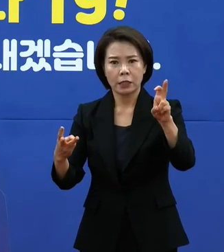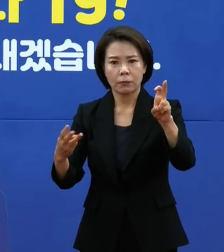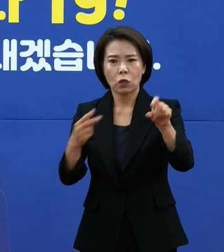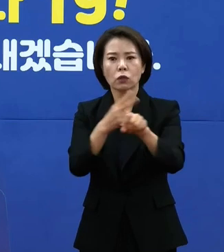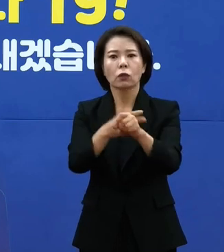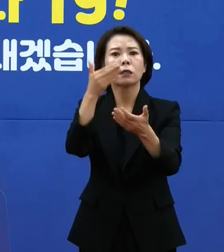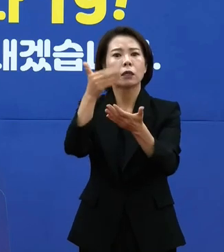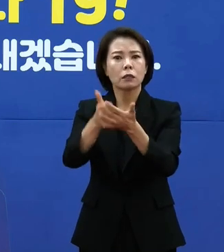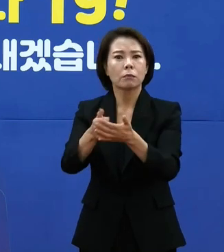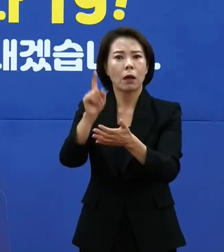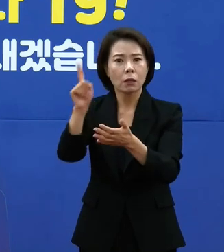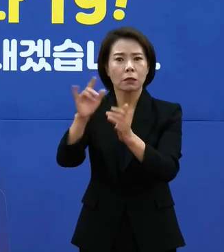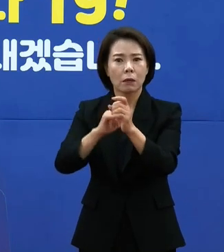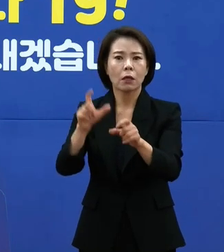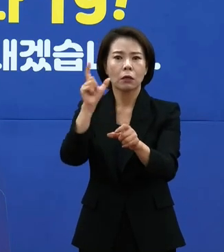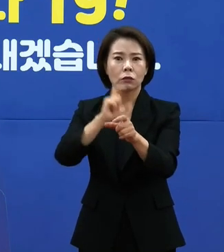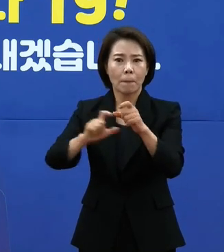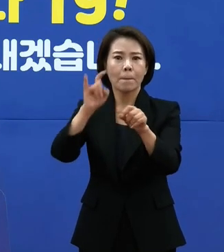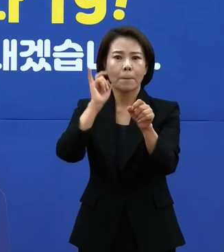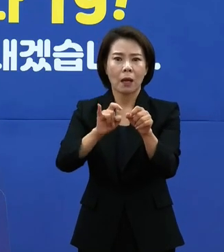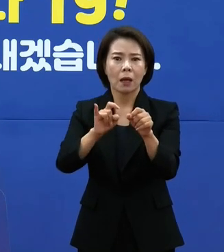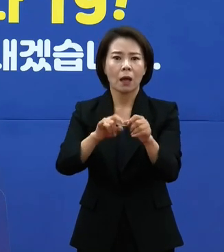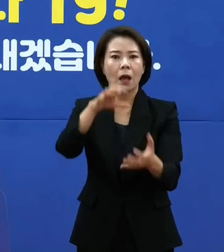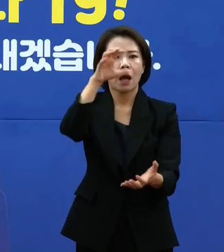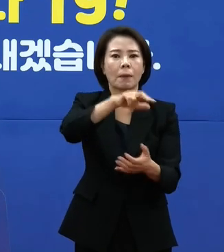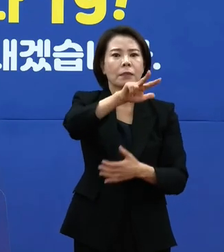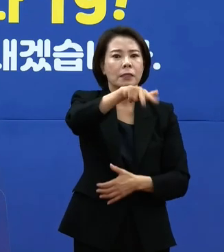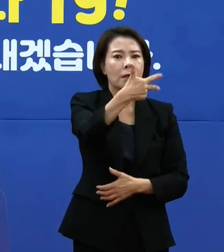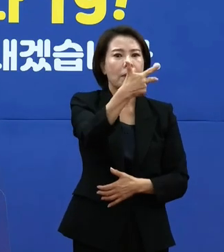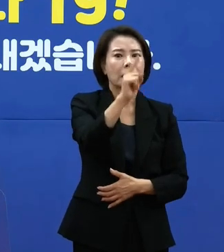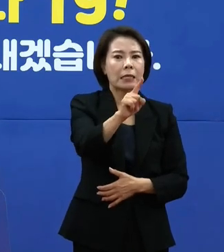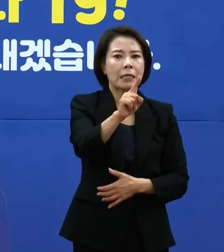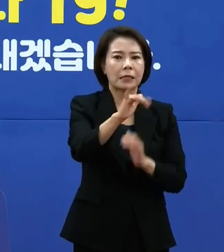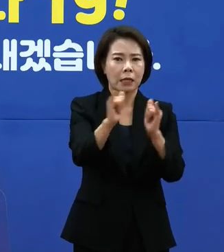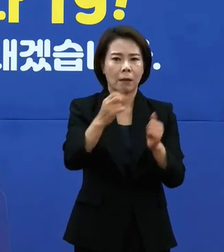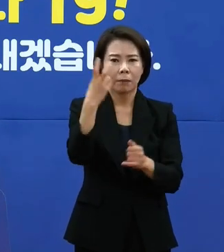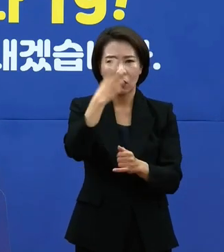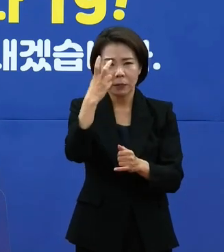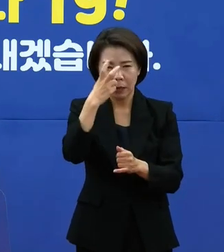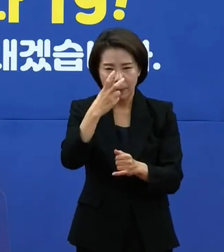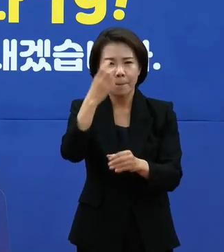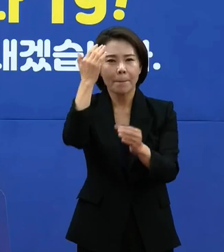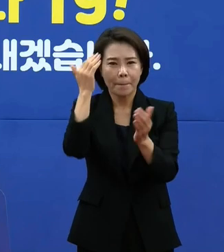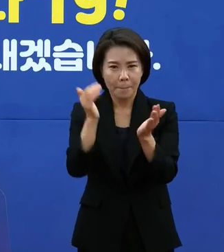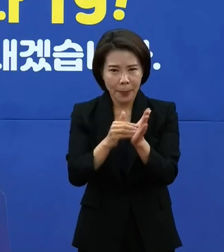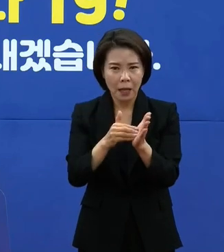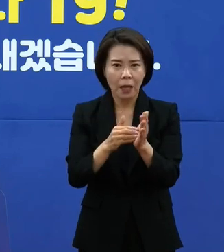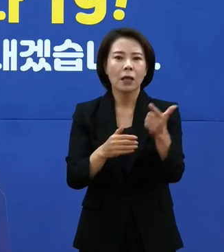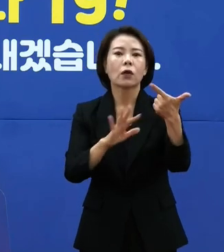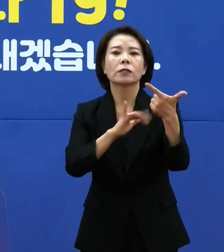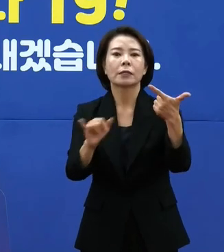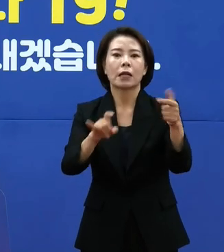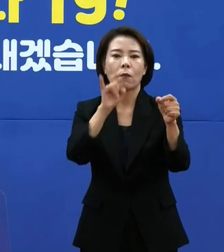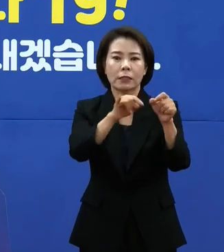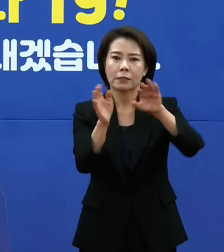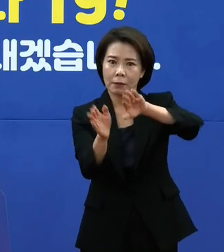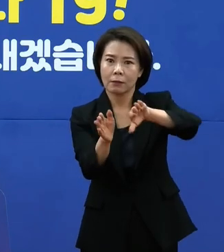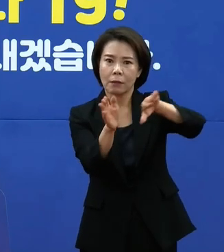교직원 1명이 추가로 확진이 되었습니다. 총 701명이 진단검사를 받았고 6명의 확진자를